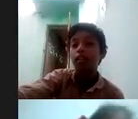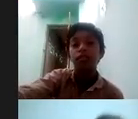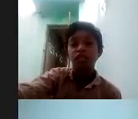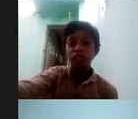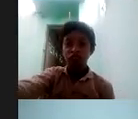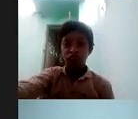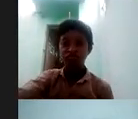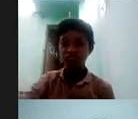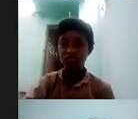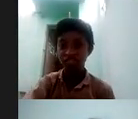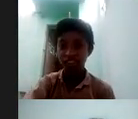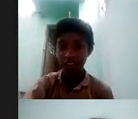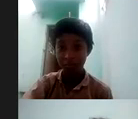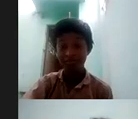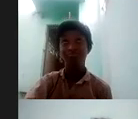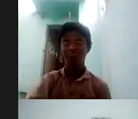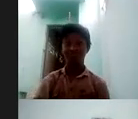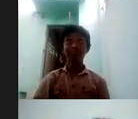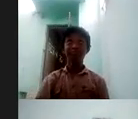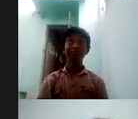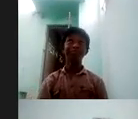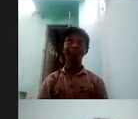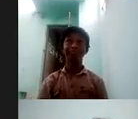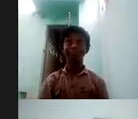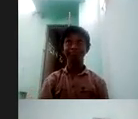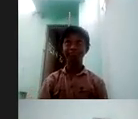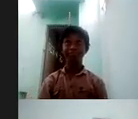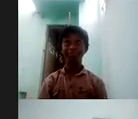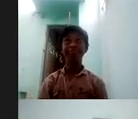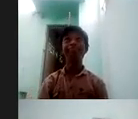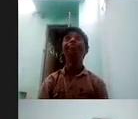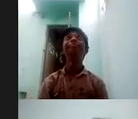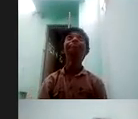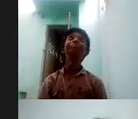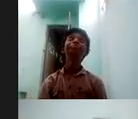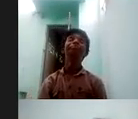facial expressions practice பண்ணதுக்கு அப்புறமா தான் face yoga எத்தனை expressions இருக்கு